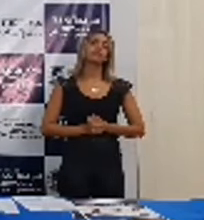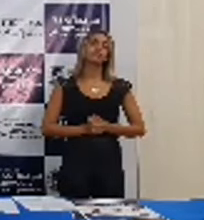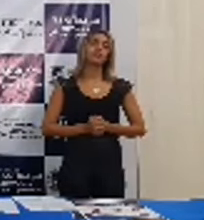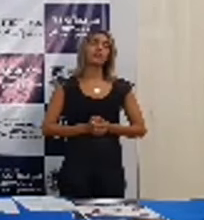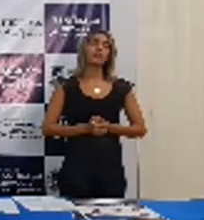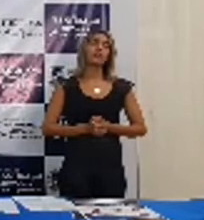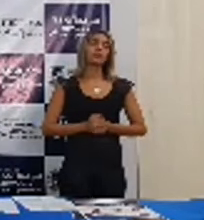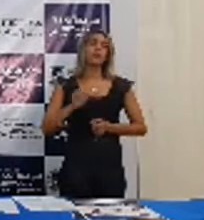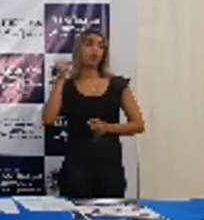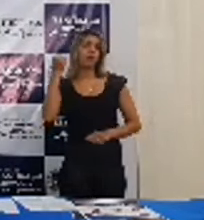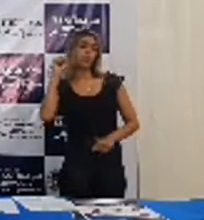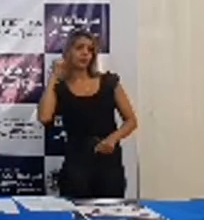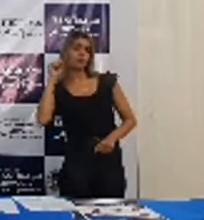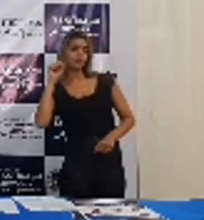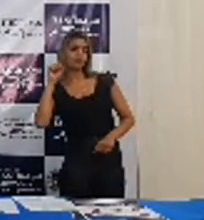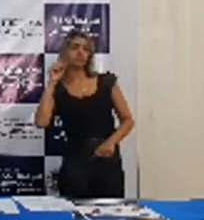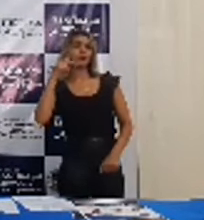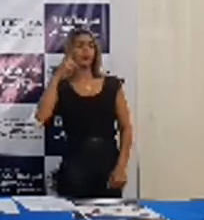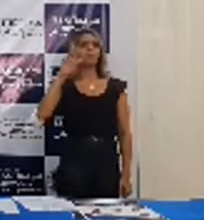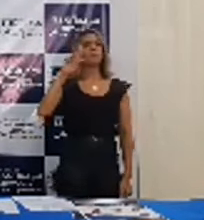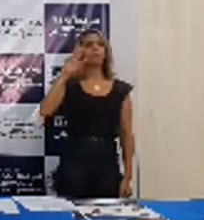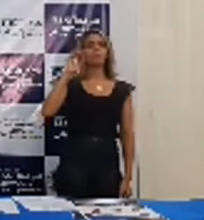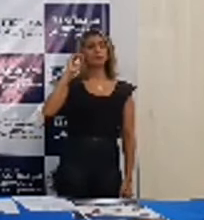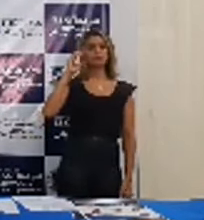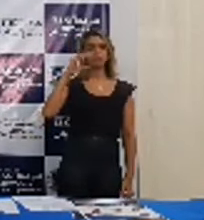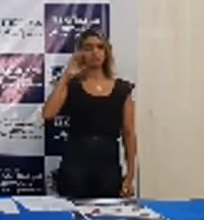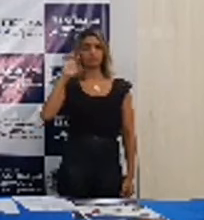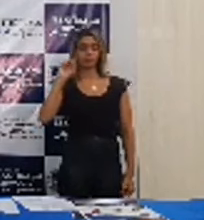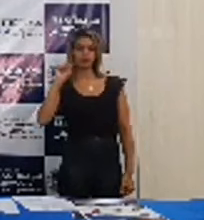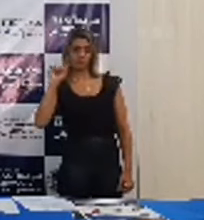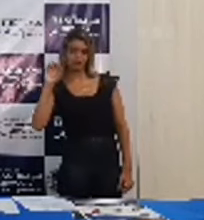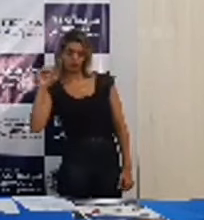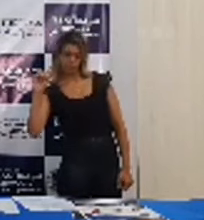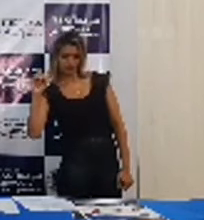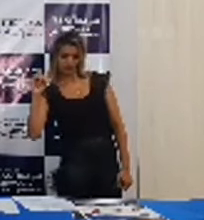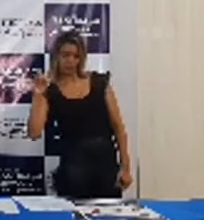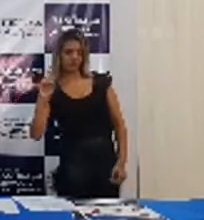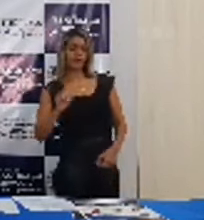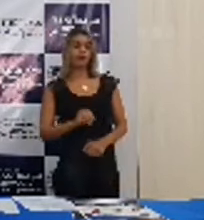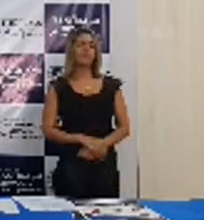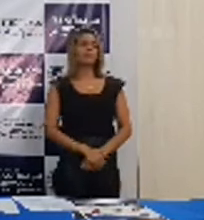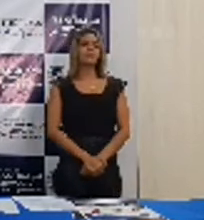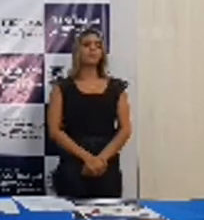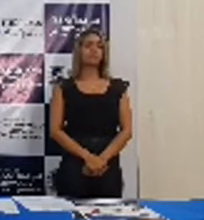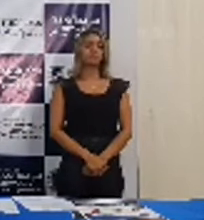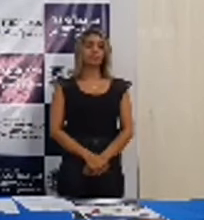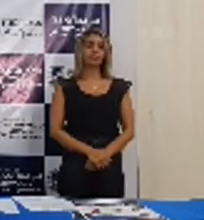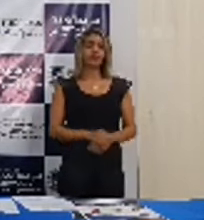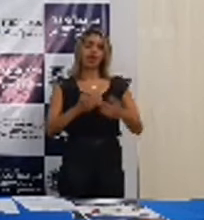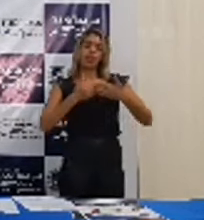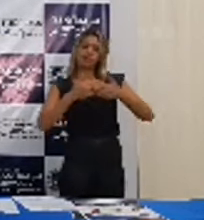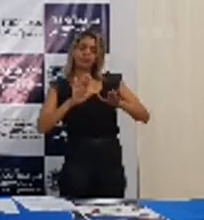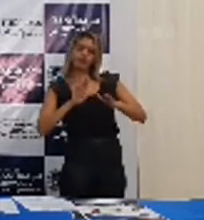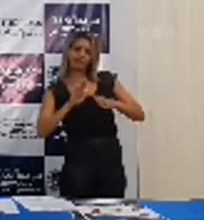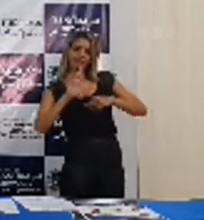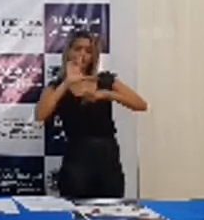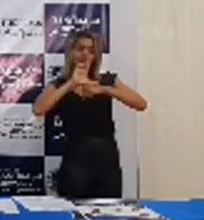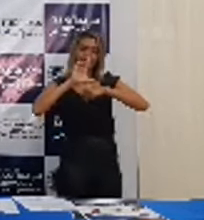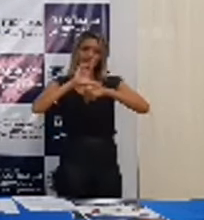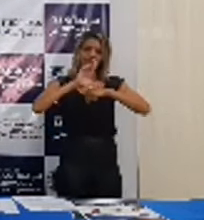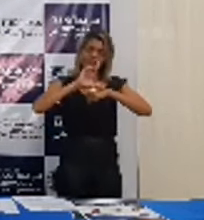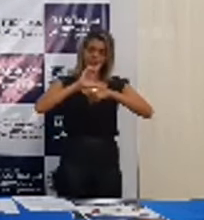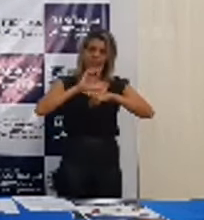de reabertura de empresas, de alvará de funcionamento. 8 empresas novas vai existir no município a partir de hoje. Eu